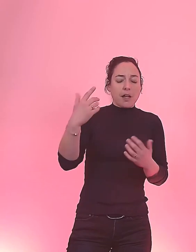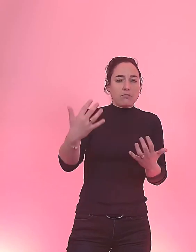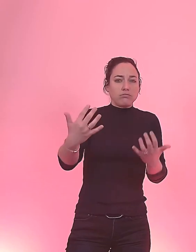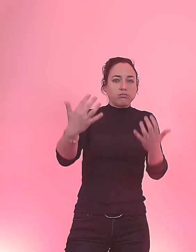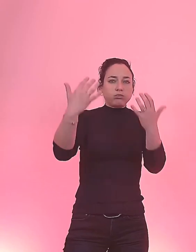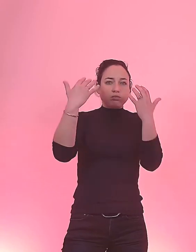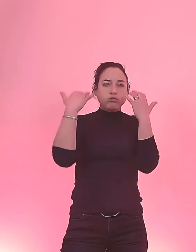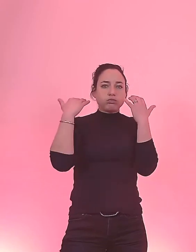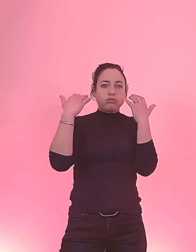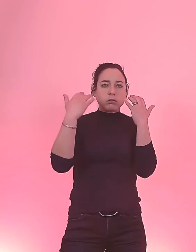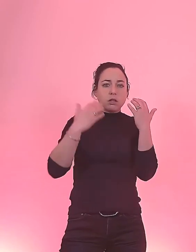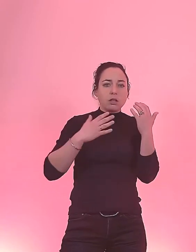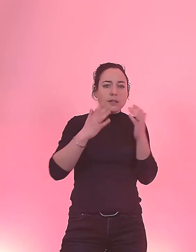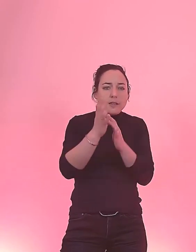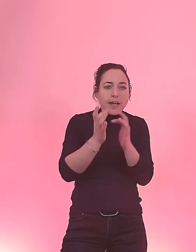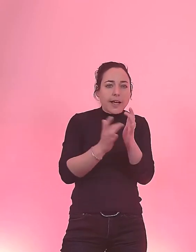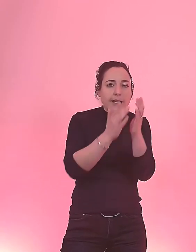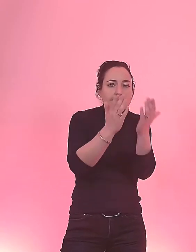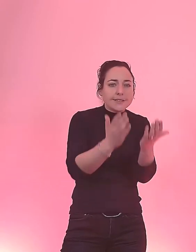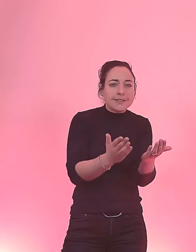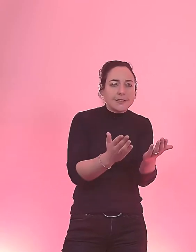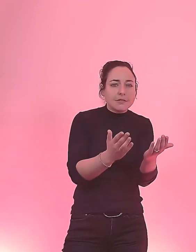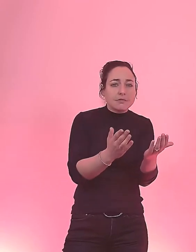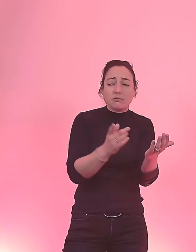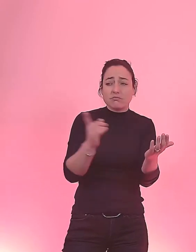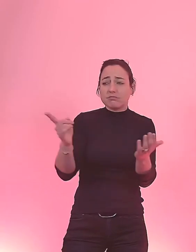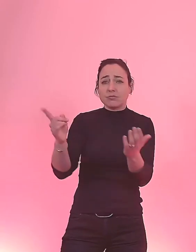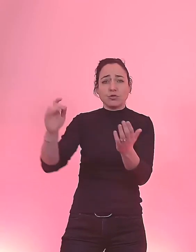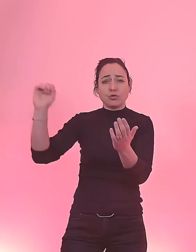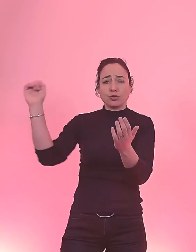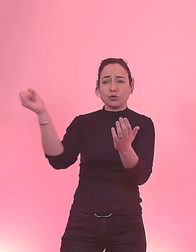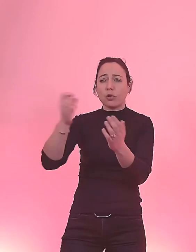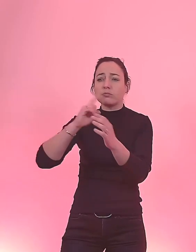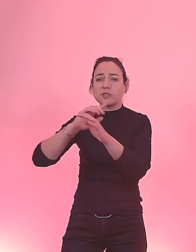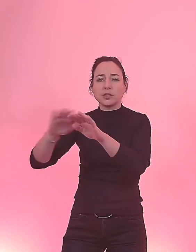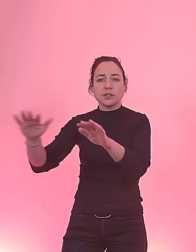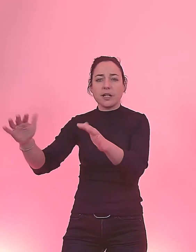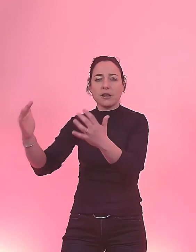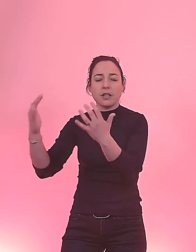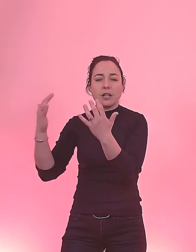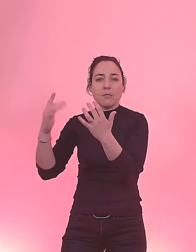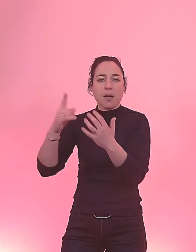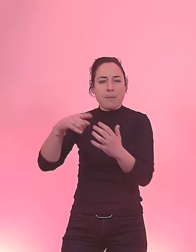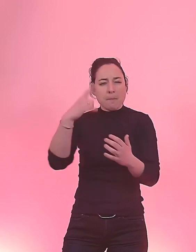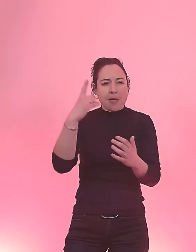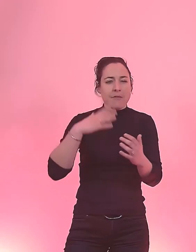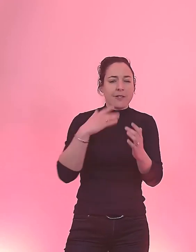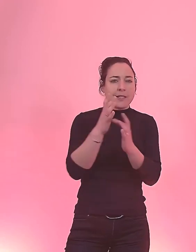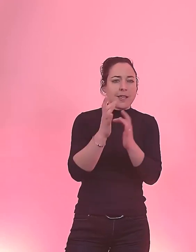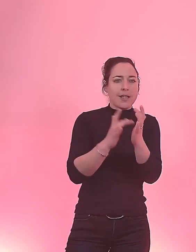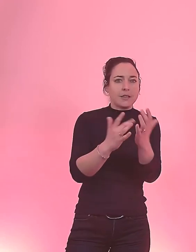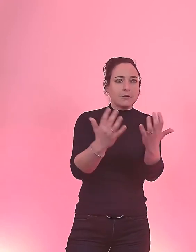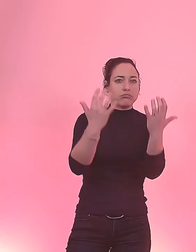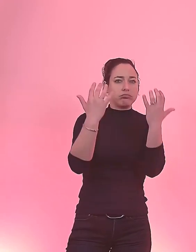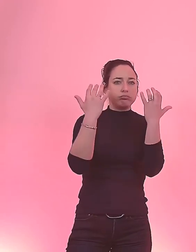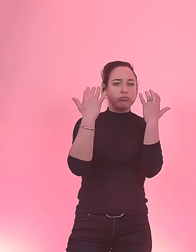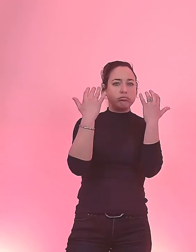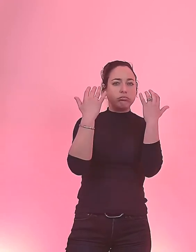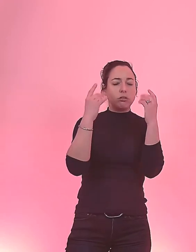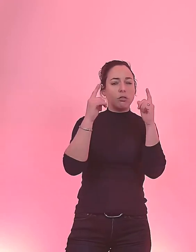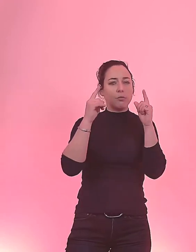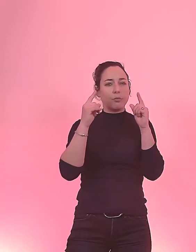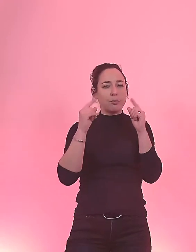dan van die storm die nu eens gaan liggen we dust liggen ze in een bootje en ze kijken naar